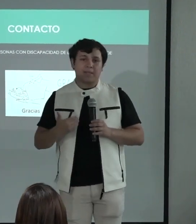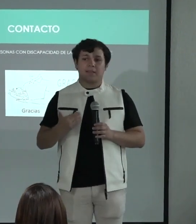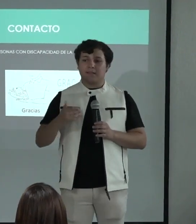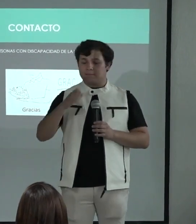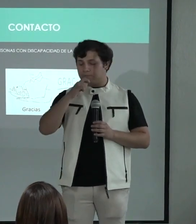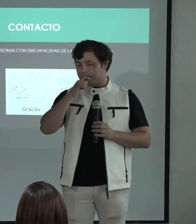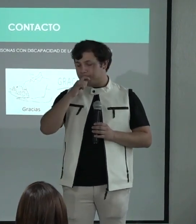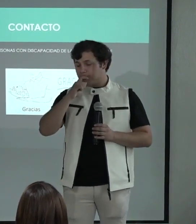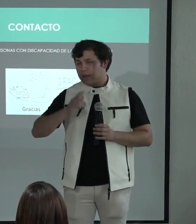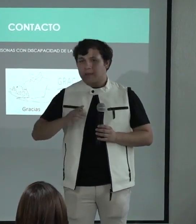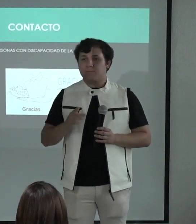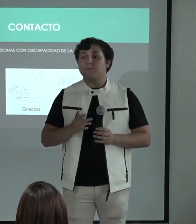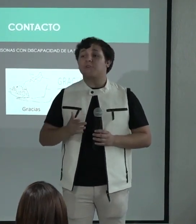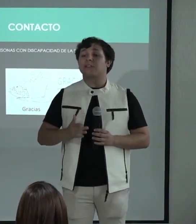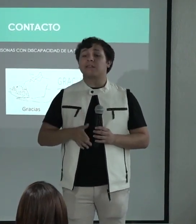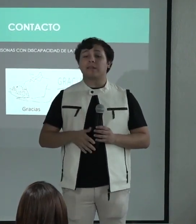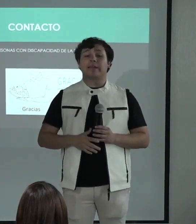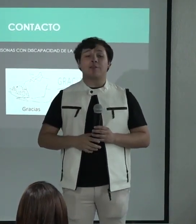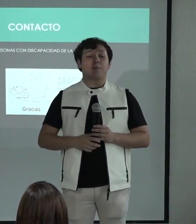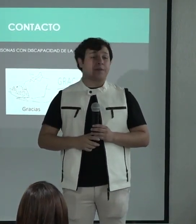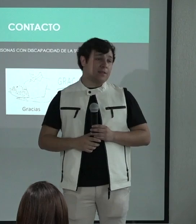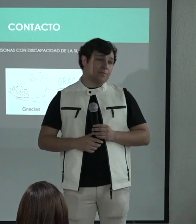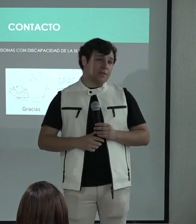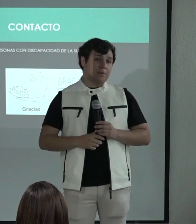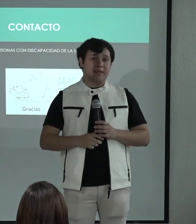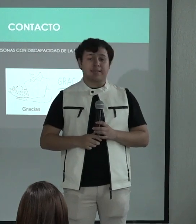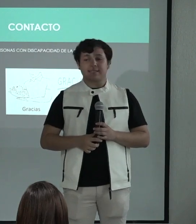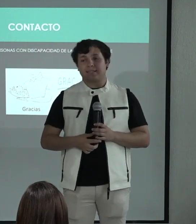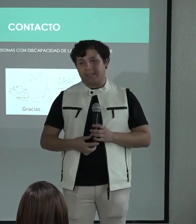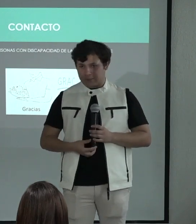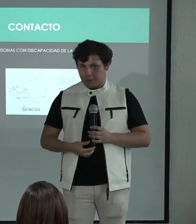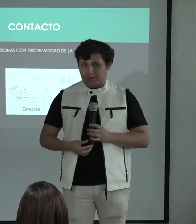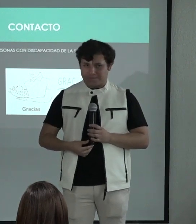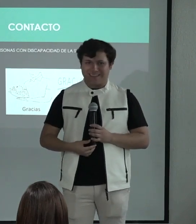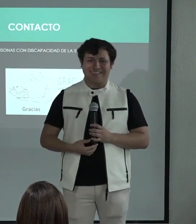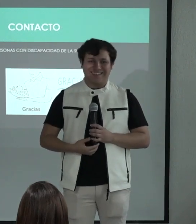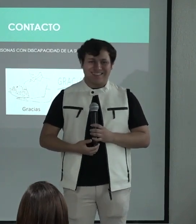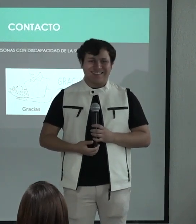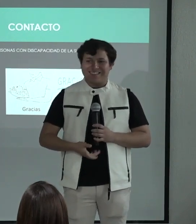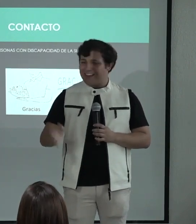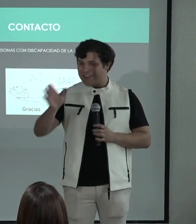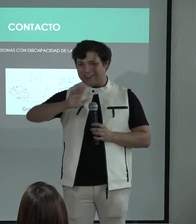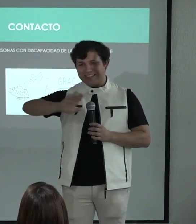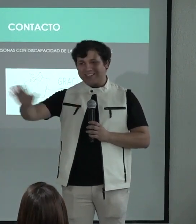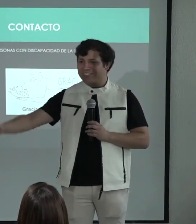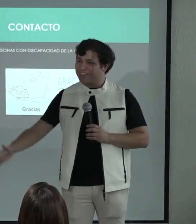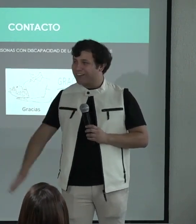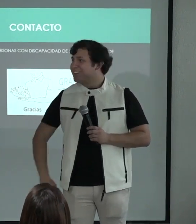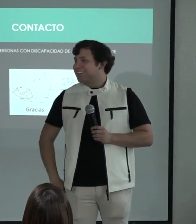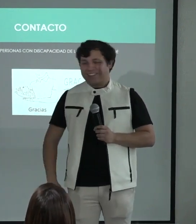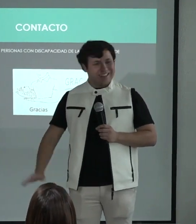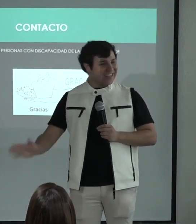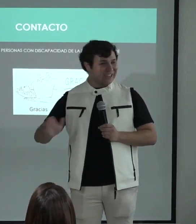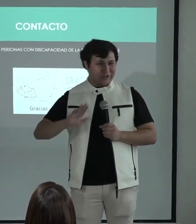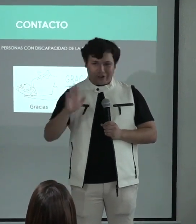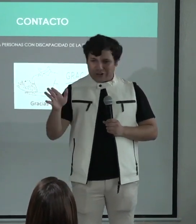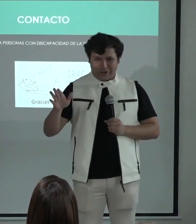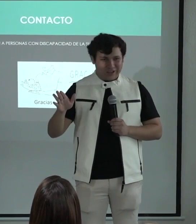parte, es muy importante que no aprendamos lengua de señas en TikTok. Desde ahorita se los digo. En TikTok no,